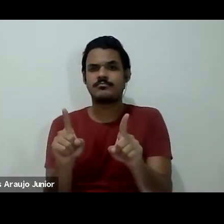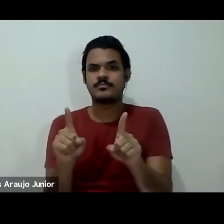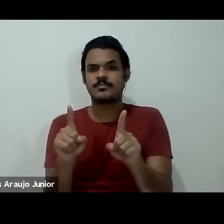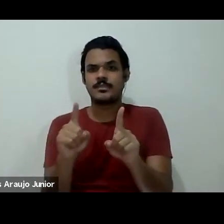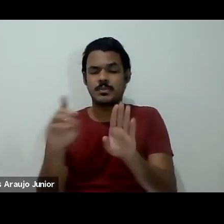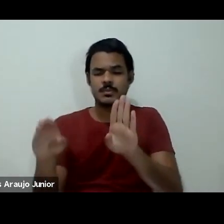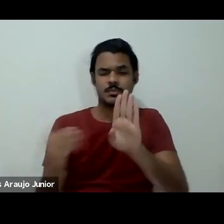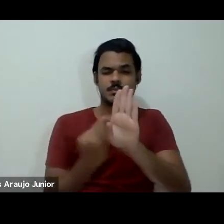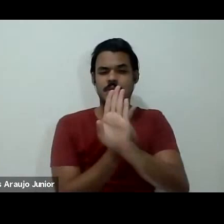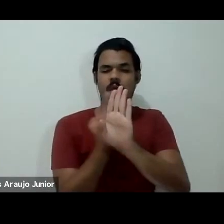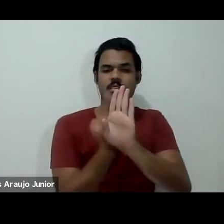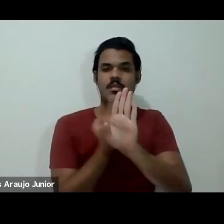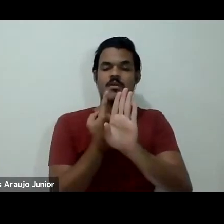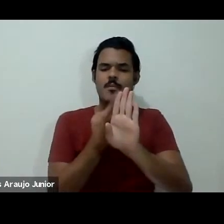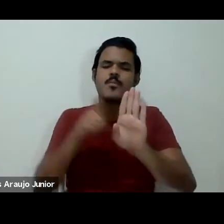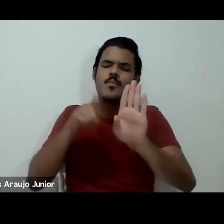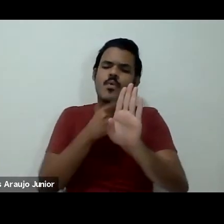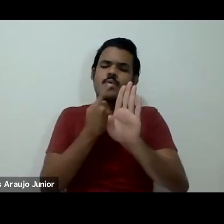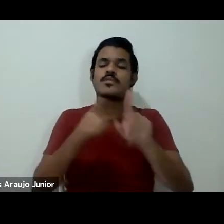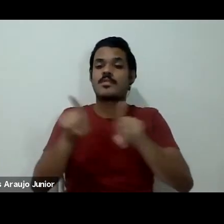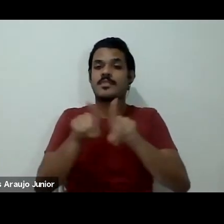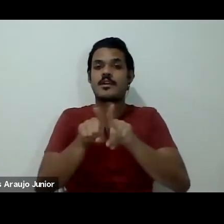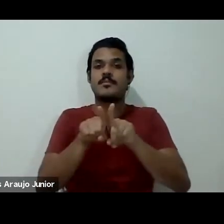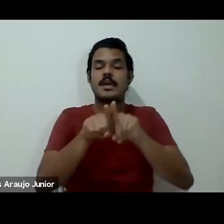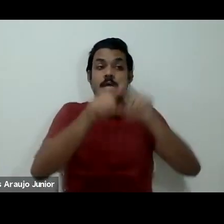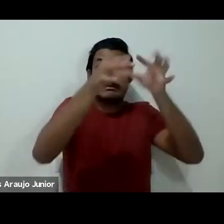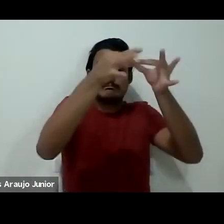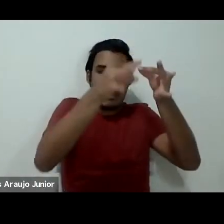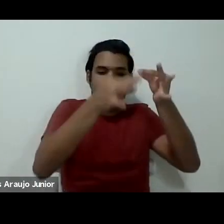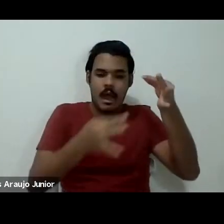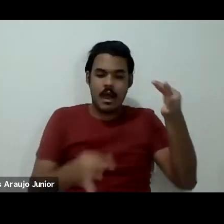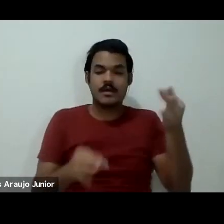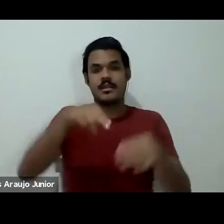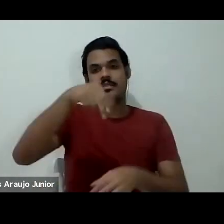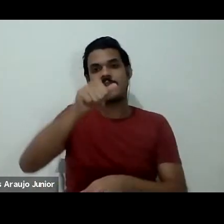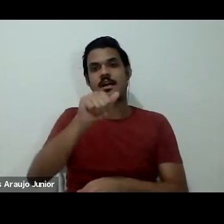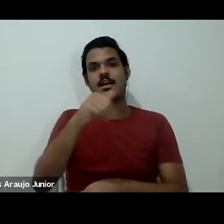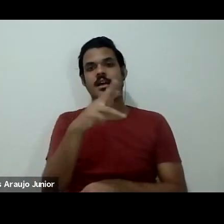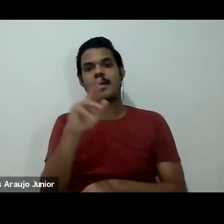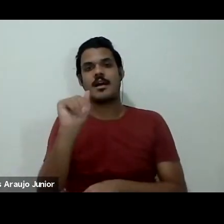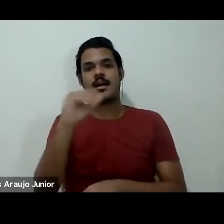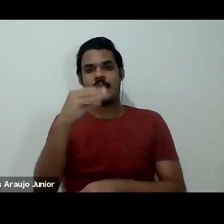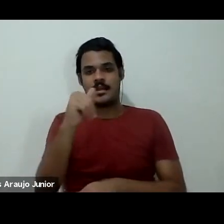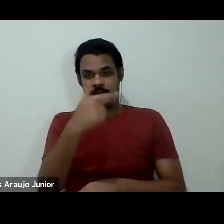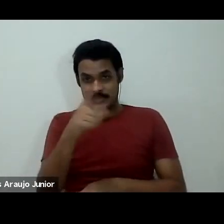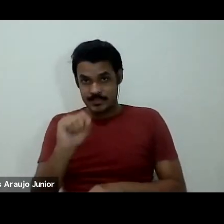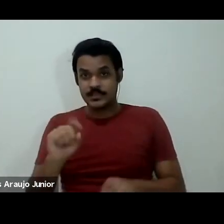narração o tempo inteiro, e, ao mesmo tempo, ele é riquíssimo os personagens, os